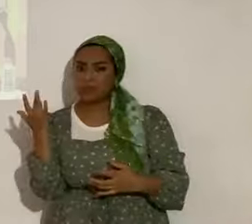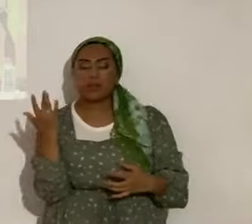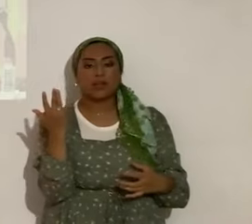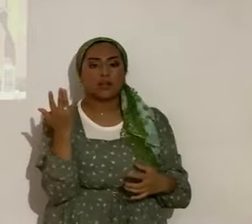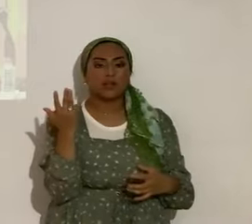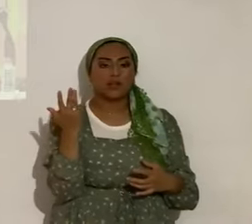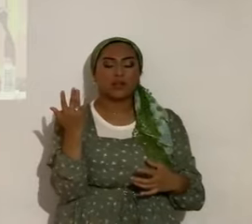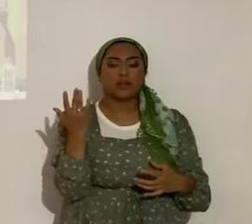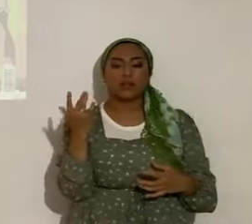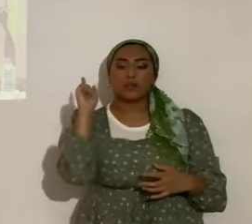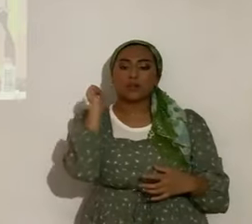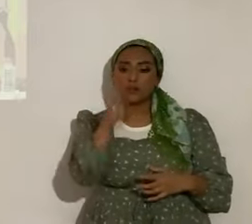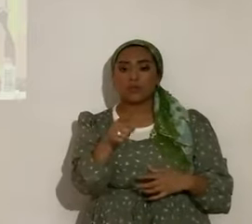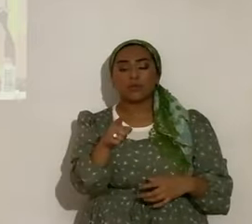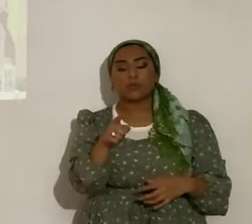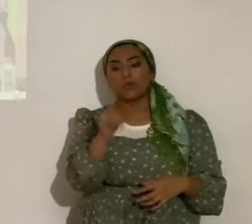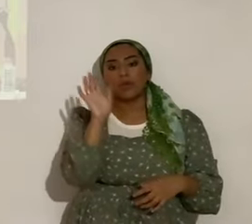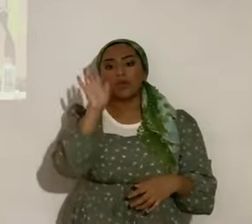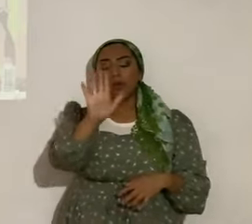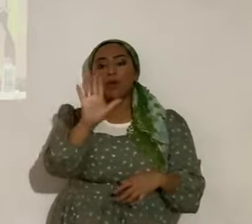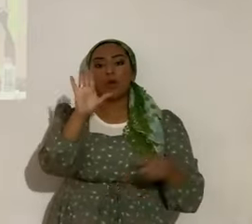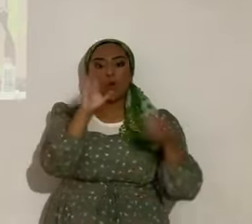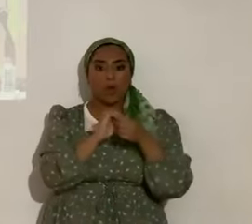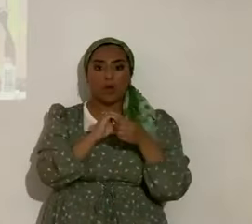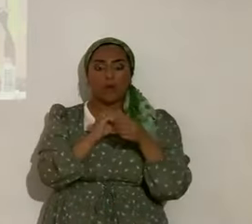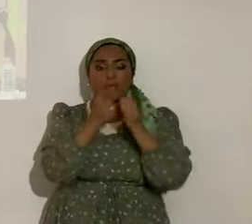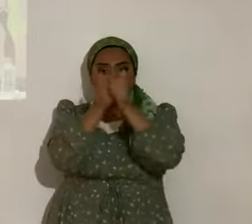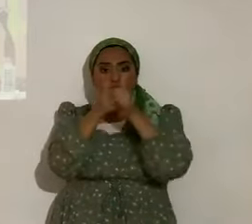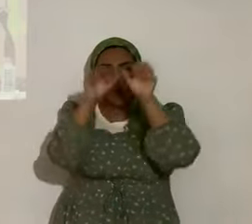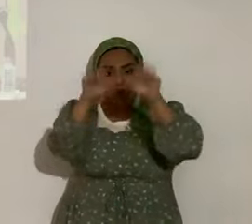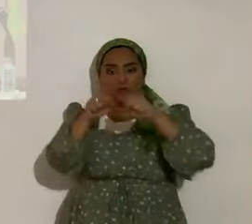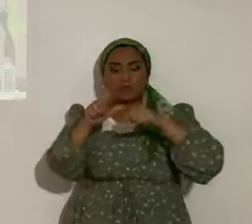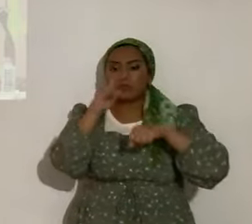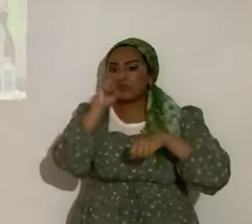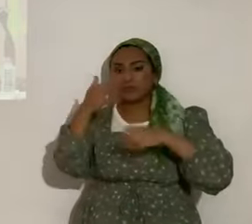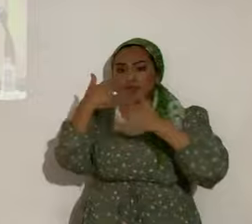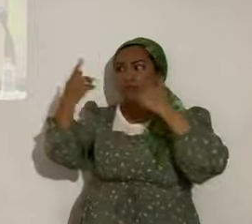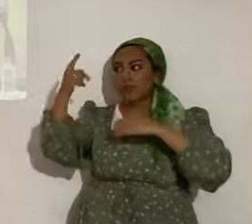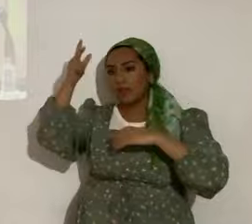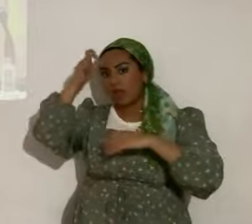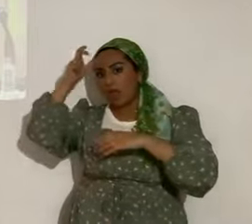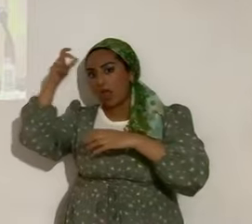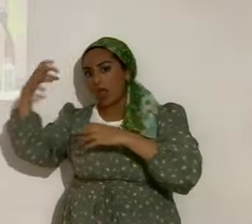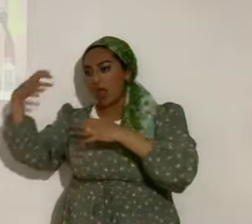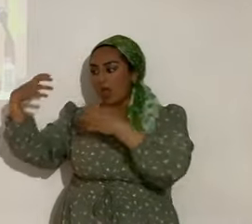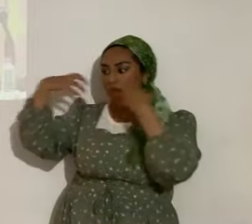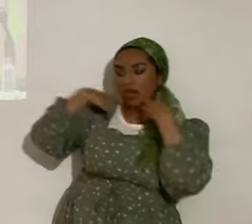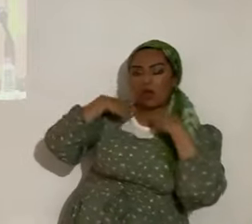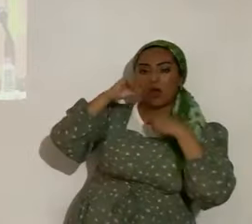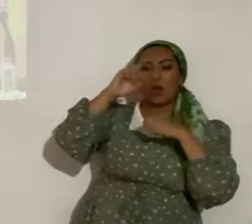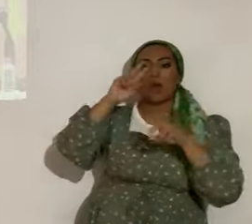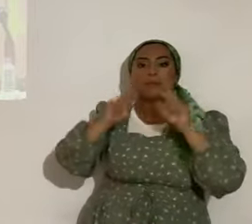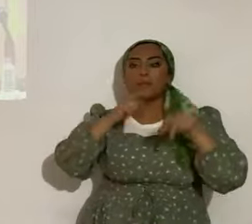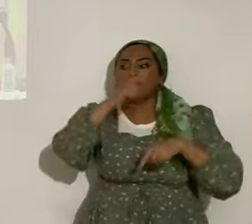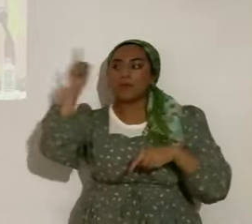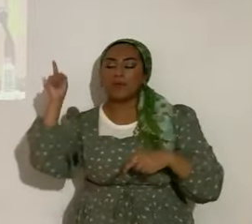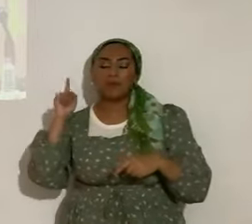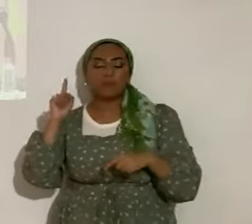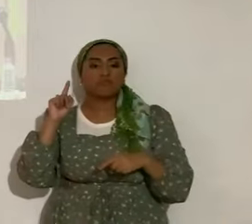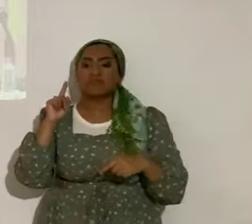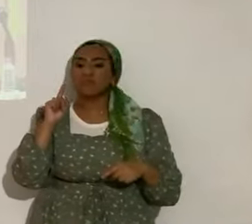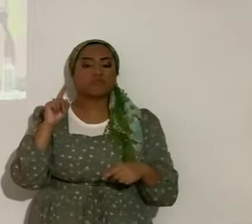entonces tú eres tu mismo perseguidor. No necesitas que te persiga el diablo o la gente que le sigue.